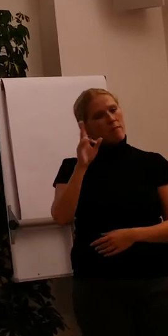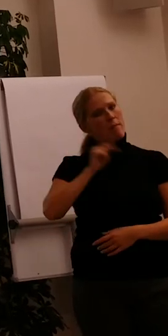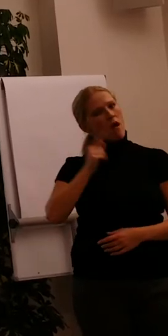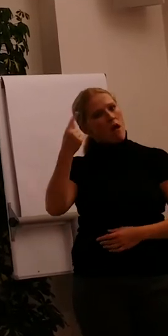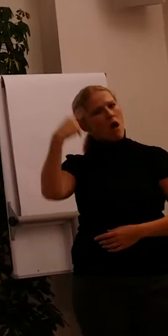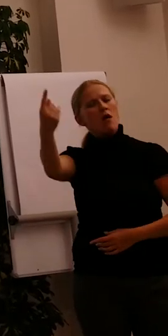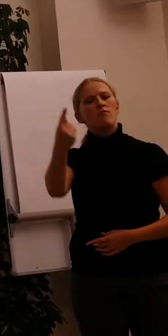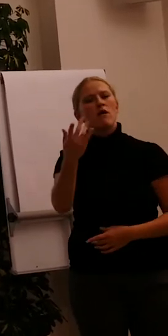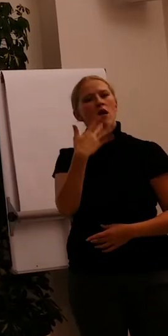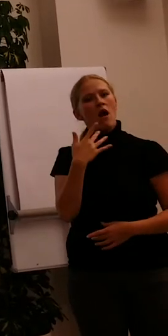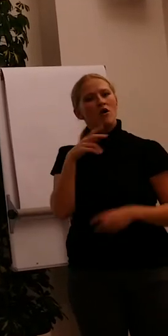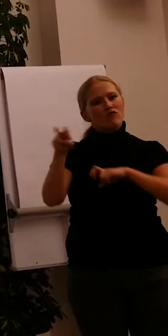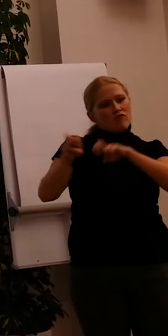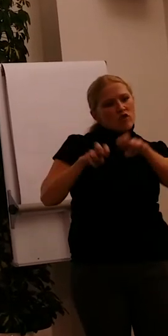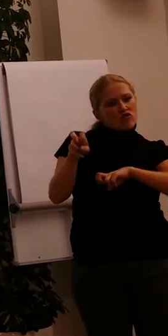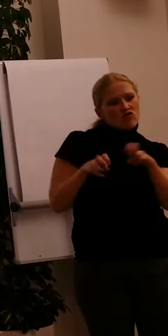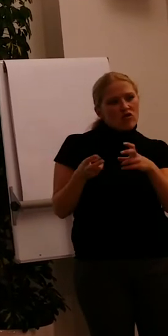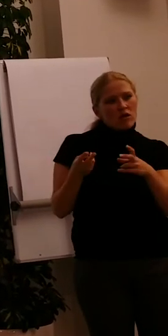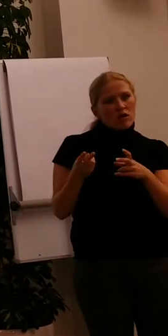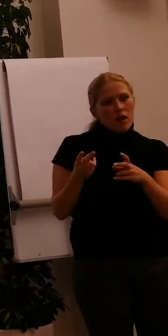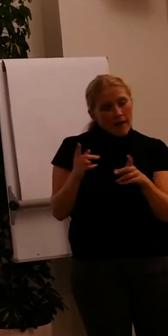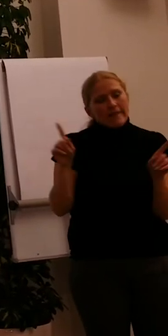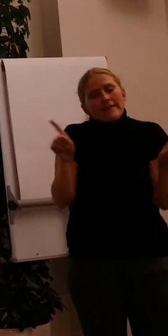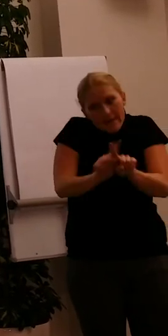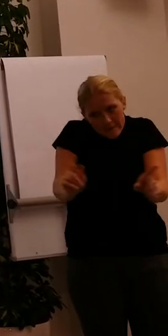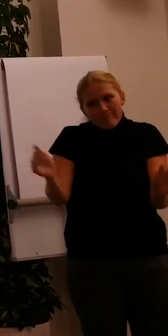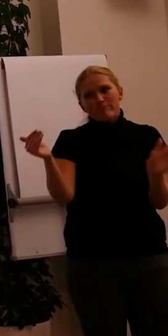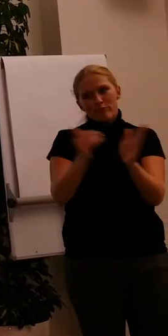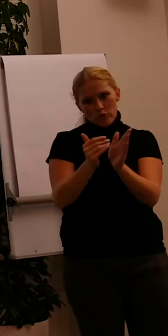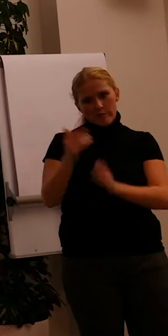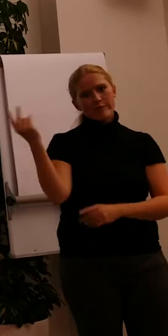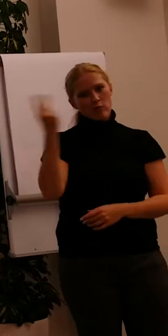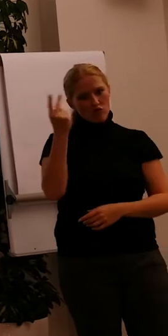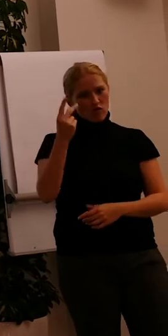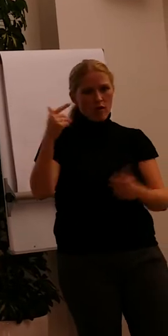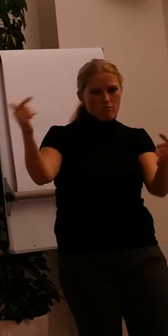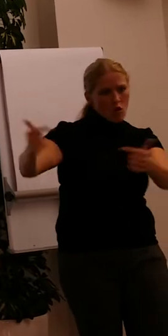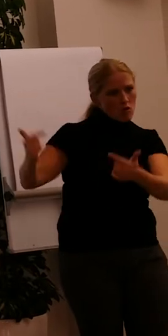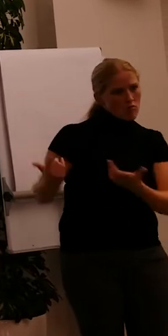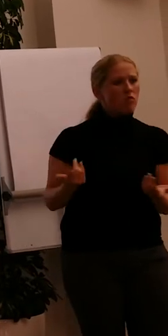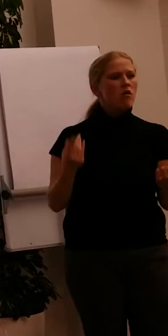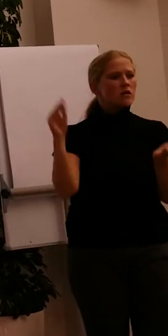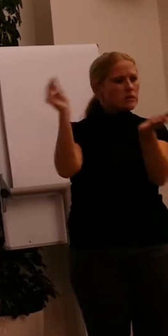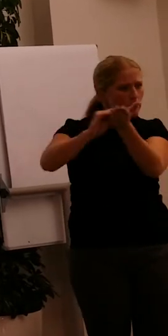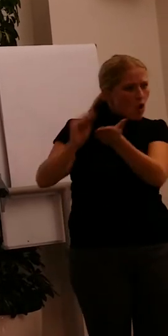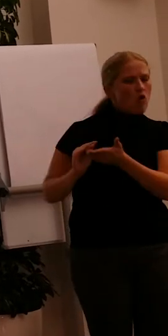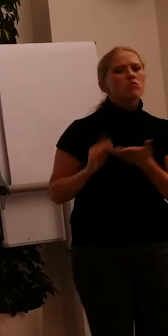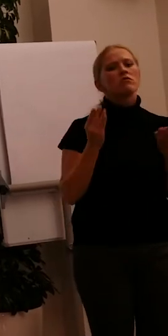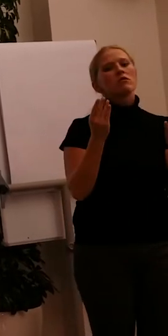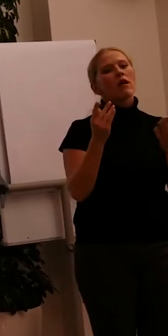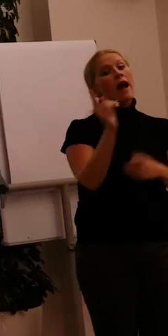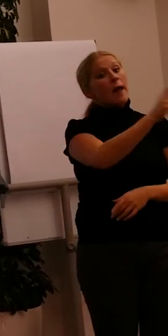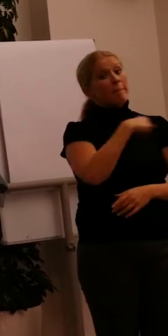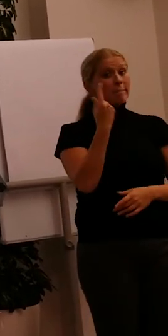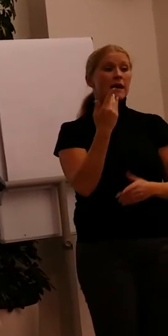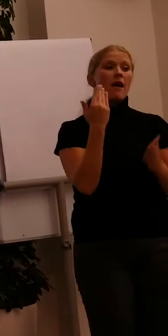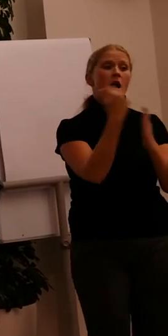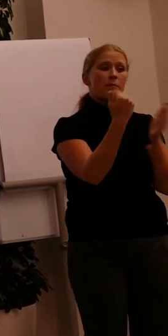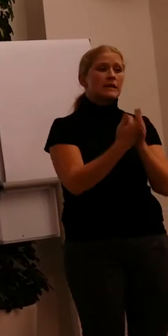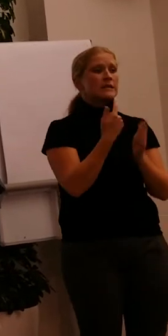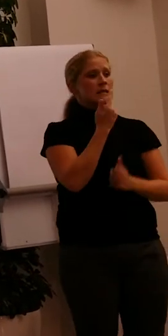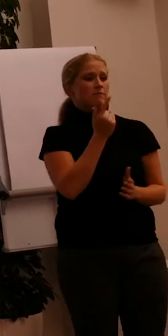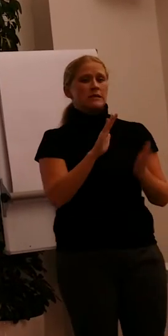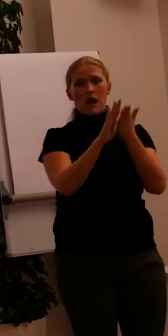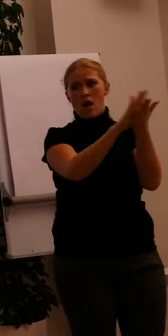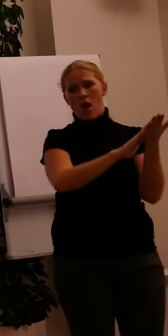nějaké řešení. Zároveň potřebujeme sponzory. Naše aplikace musí být zdarma, musí být dostupná. To znamená, že my se napojujeme na Google,